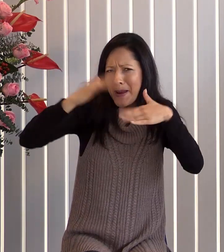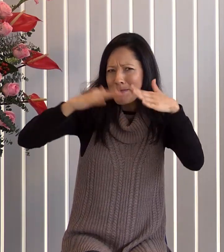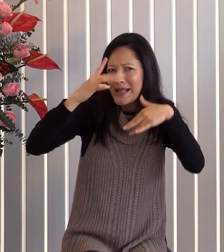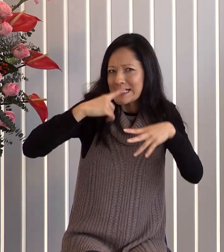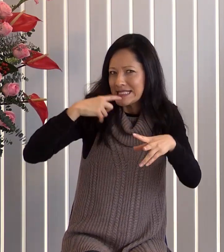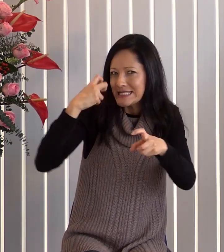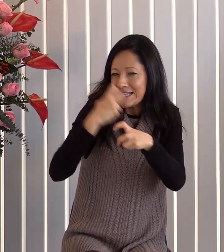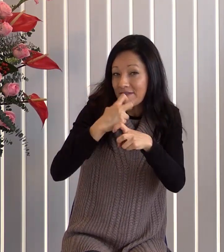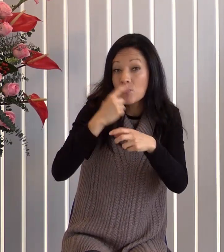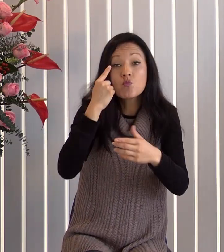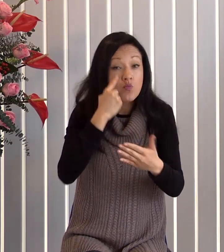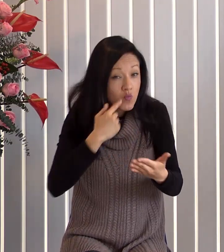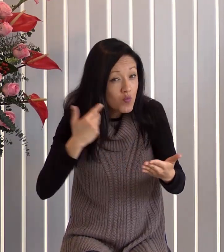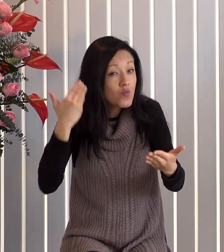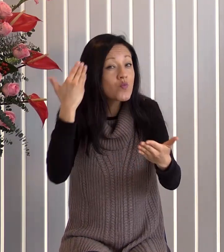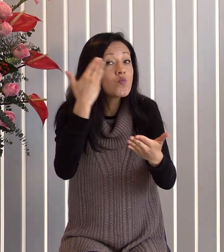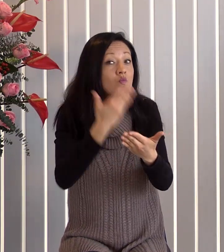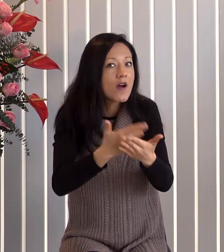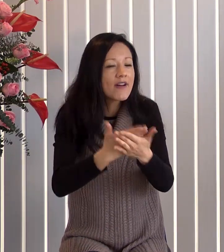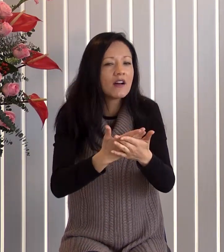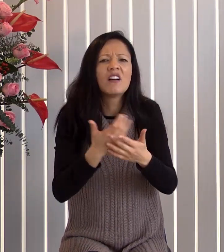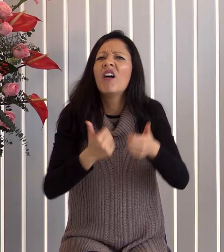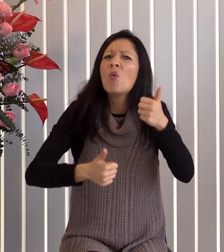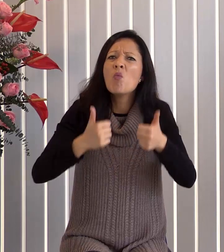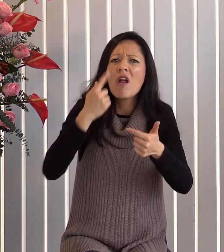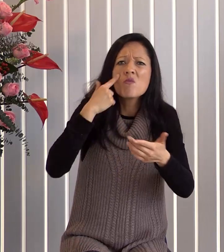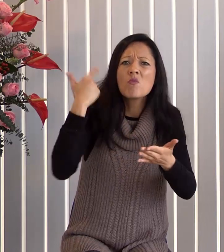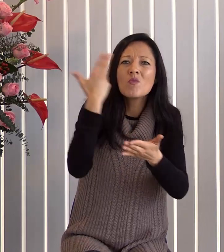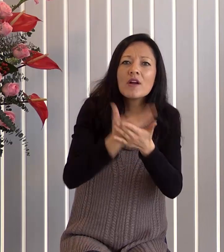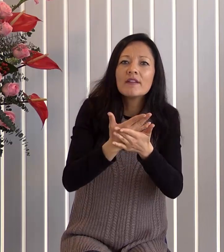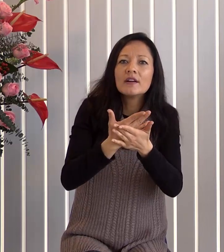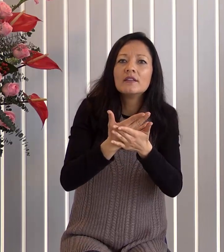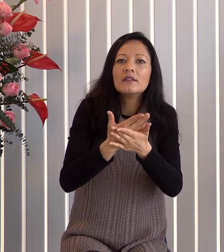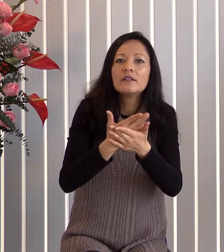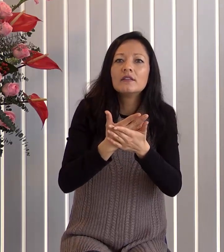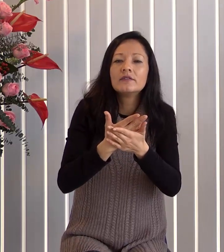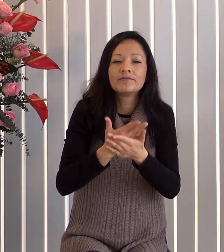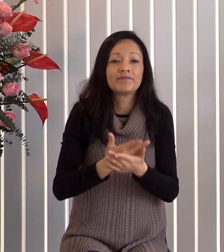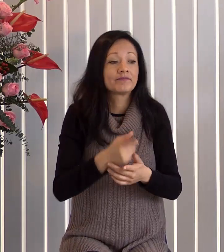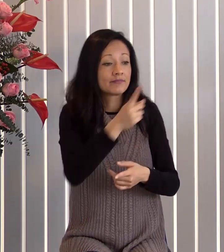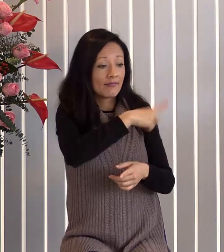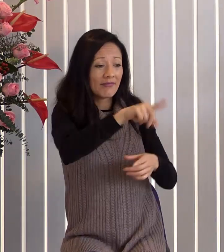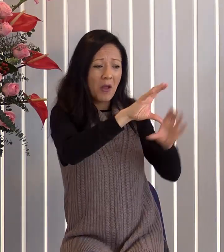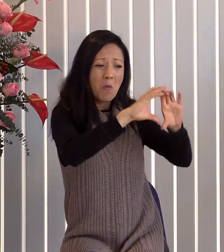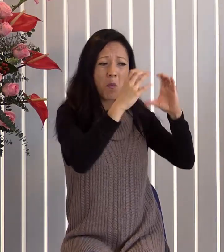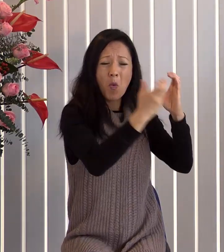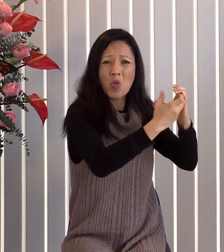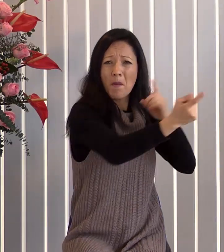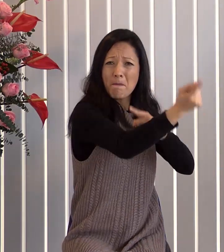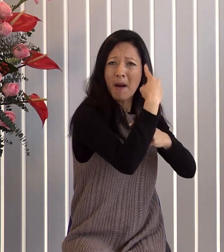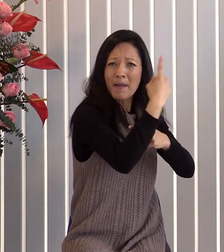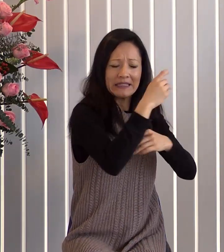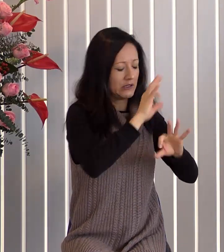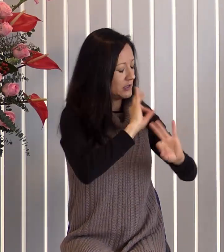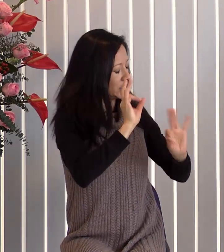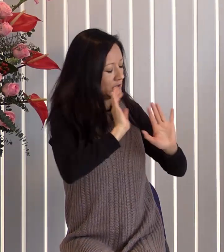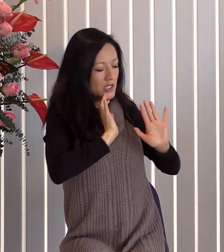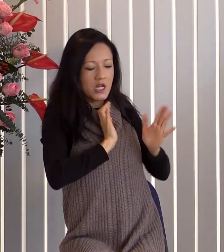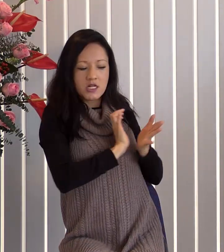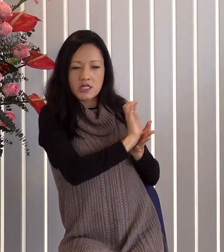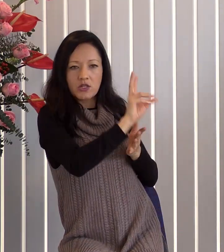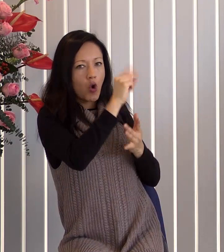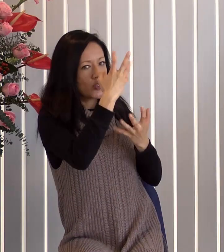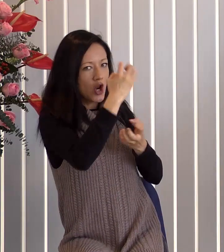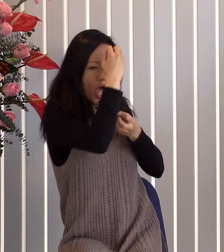ojo, la prueba es que nos tocará dar la vida por no hacer la voluntad del gran dragón, la